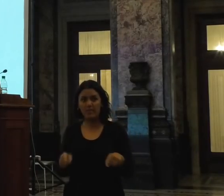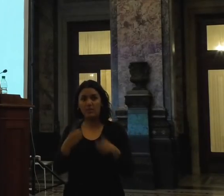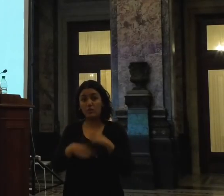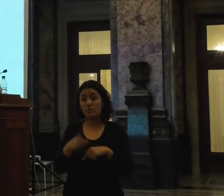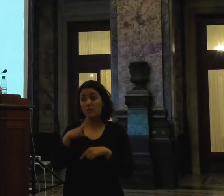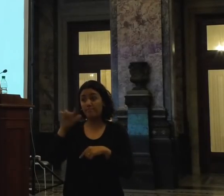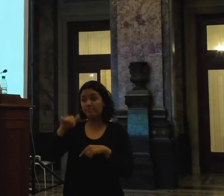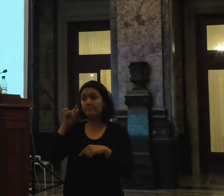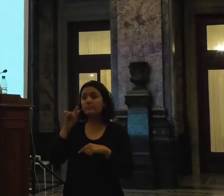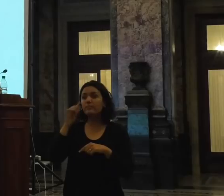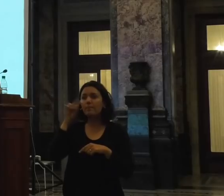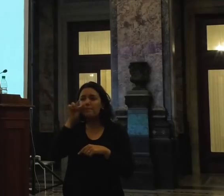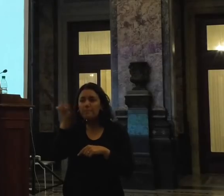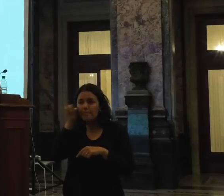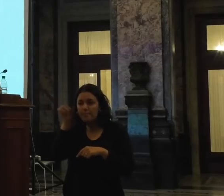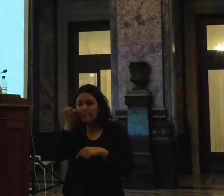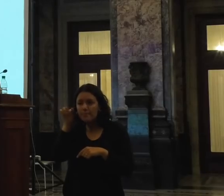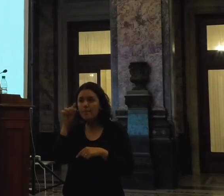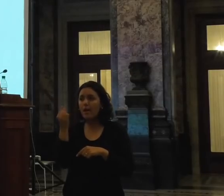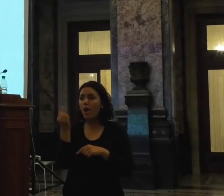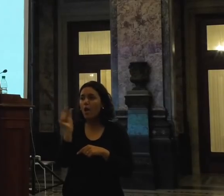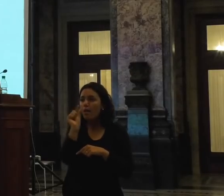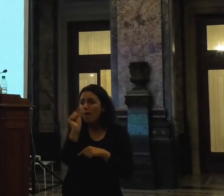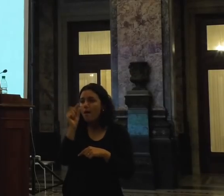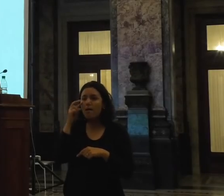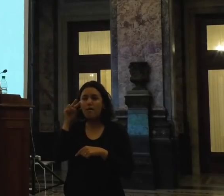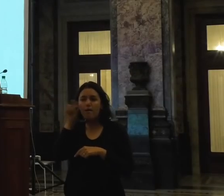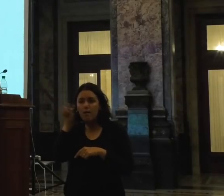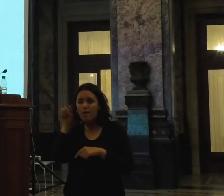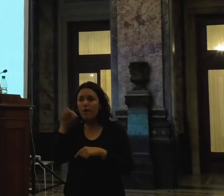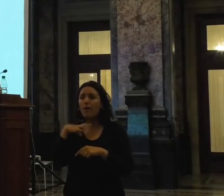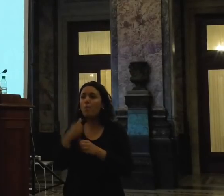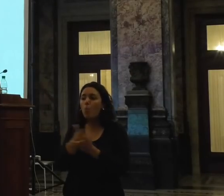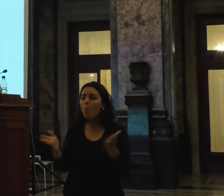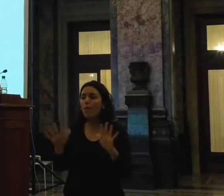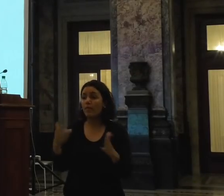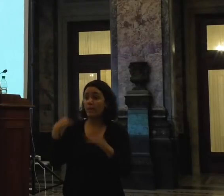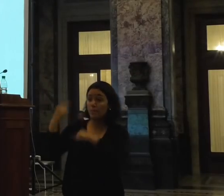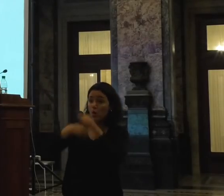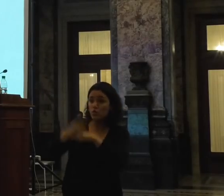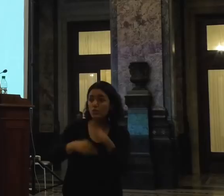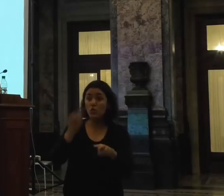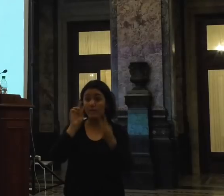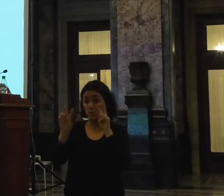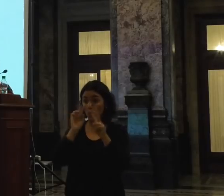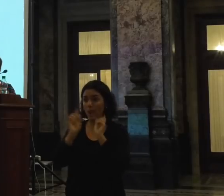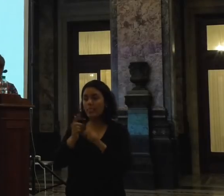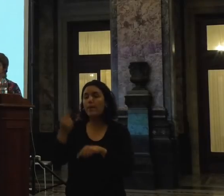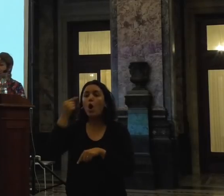estas microsacadas, de hecho, están reflejando procesos visuales y